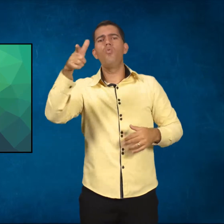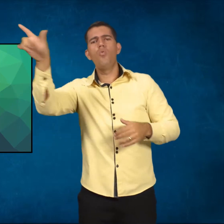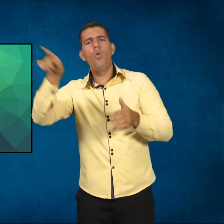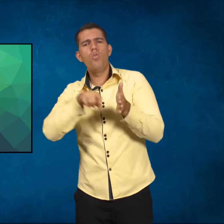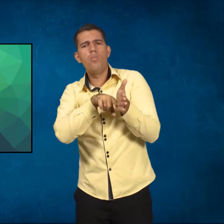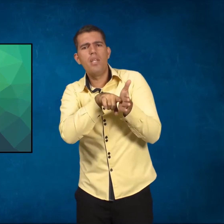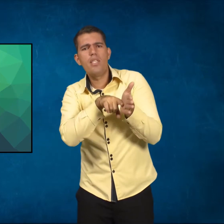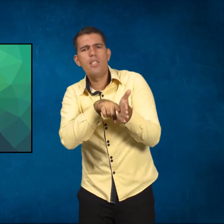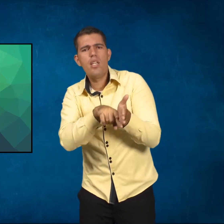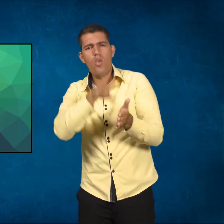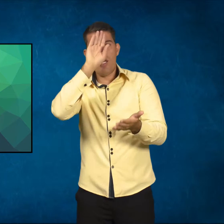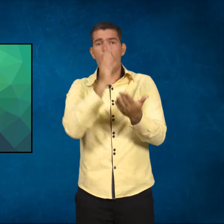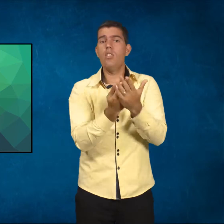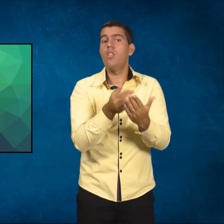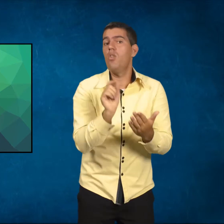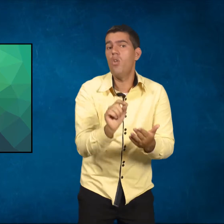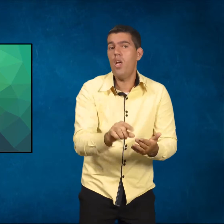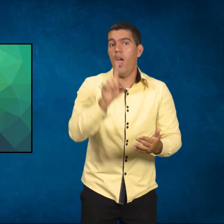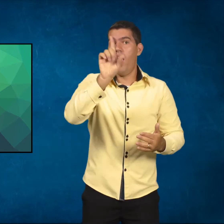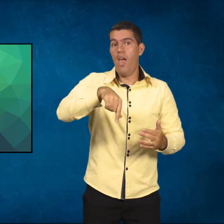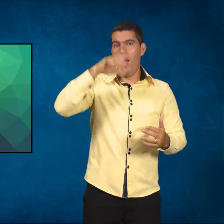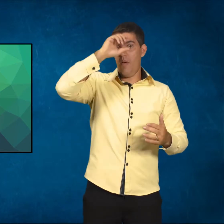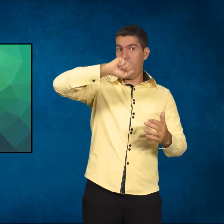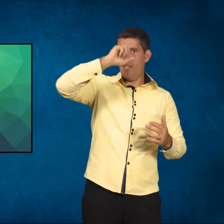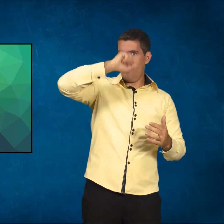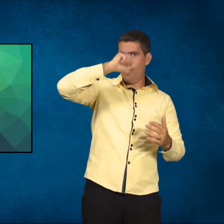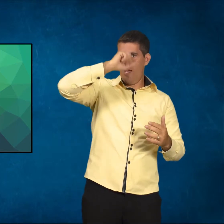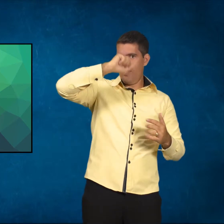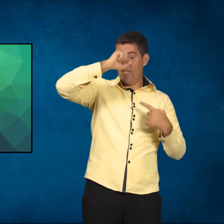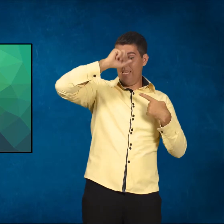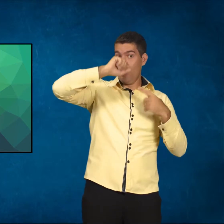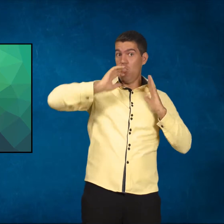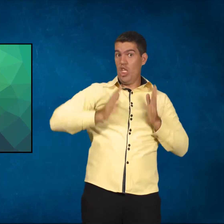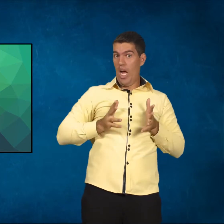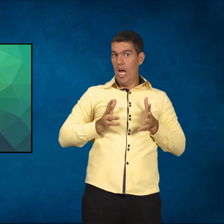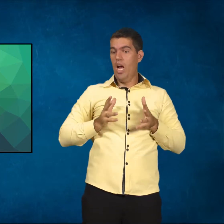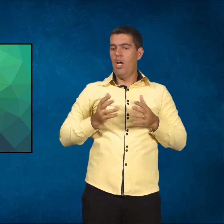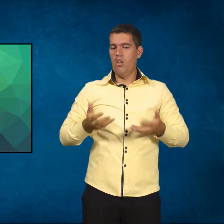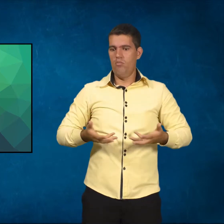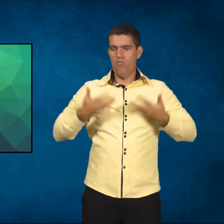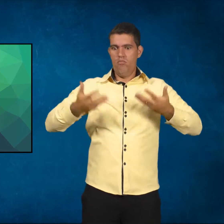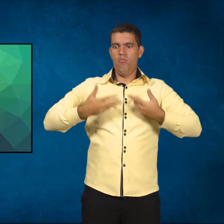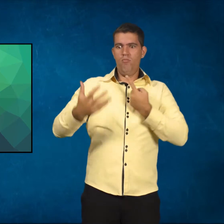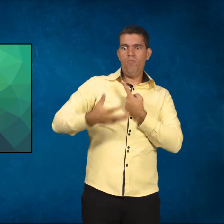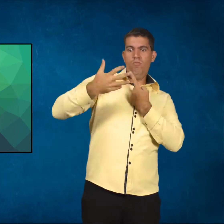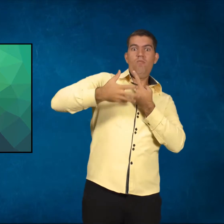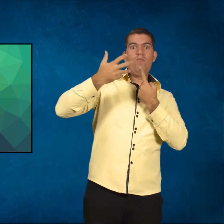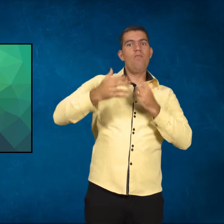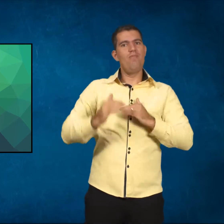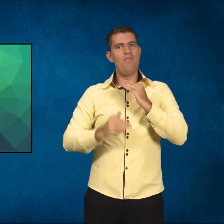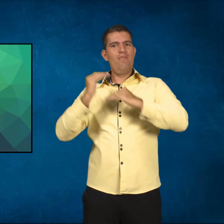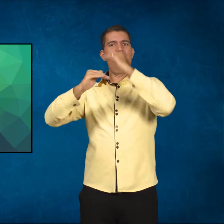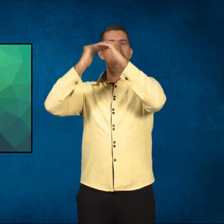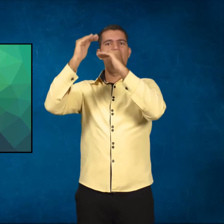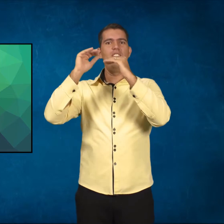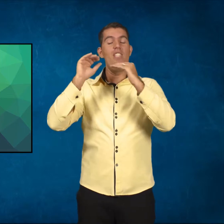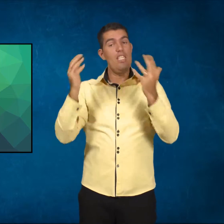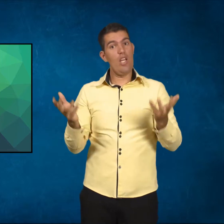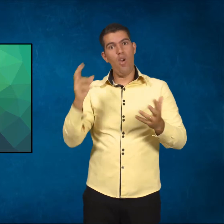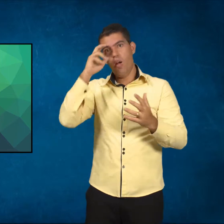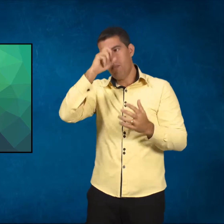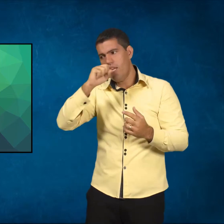a aprendizagem é que estimula os estágios do desenvolvimento, ou seja, à medida em que eu aprendo,